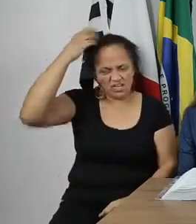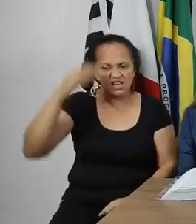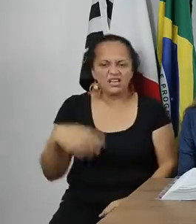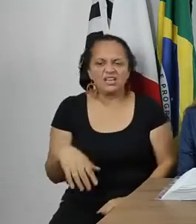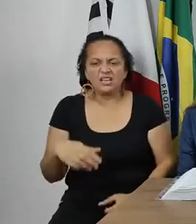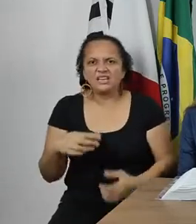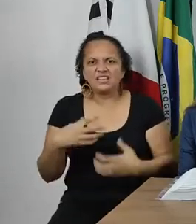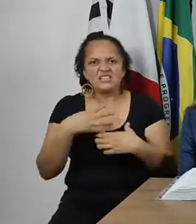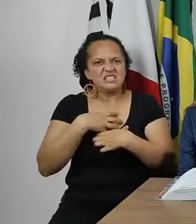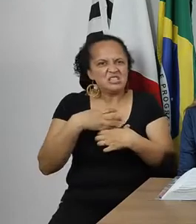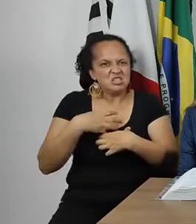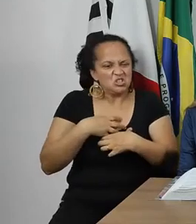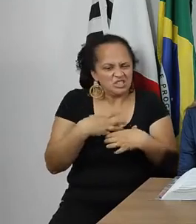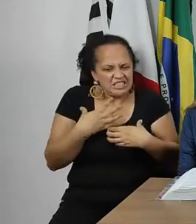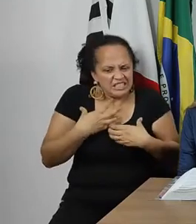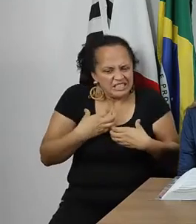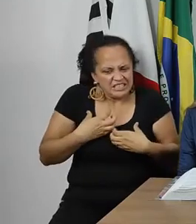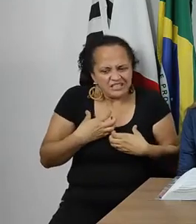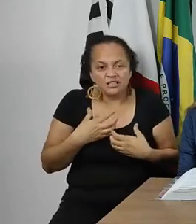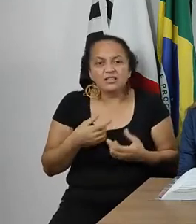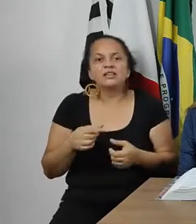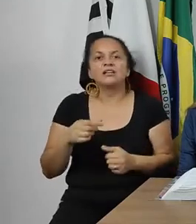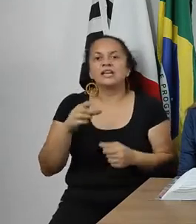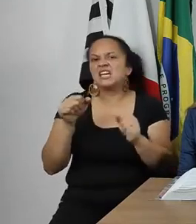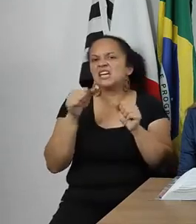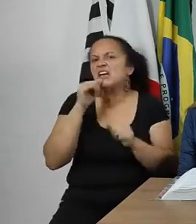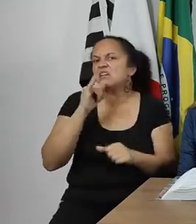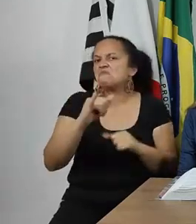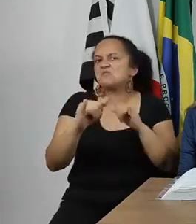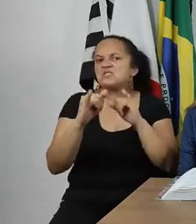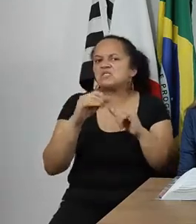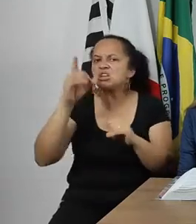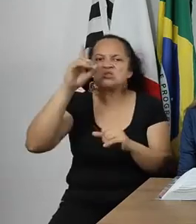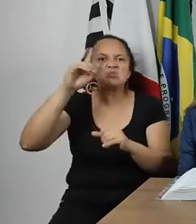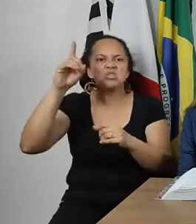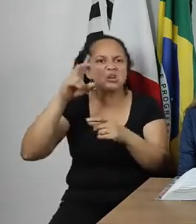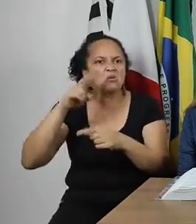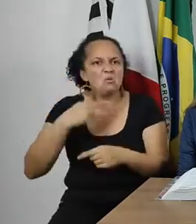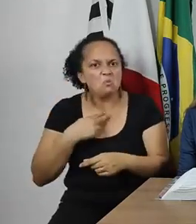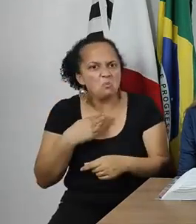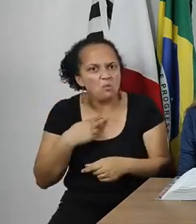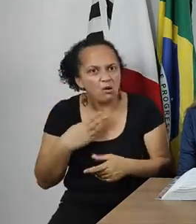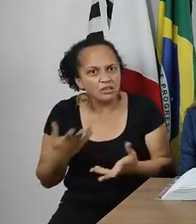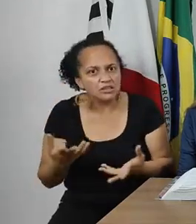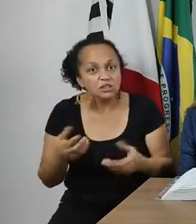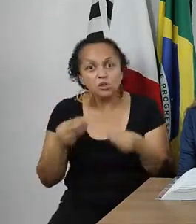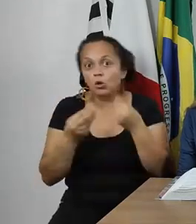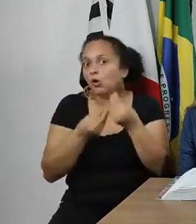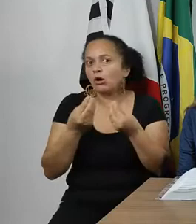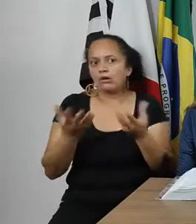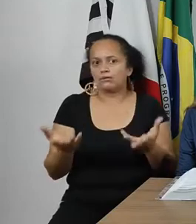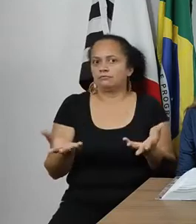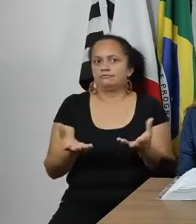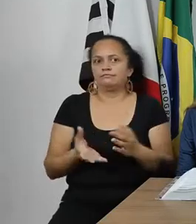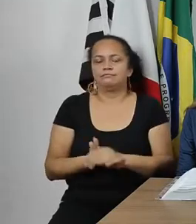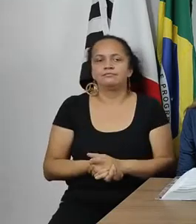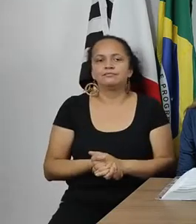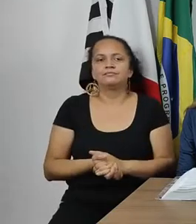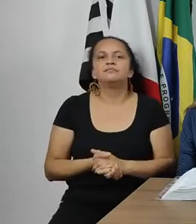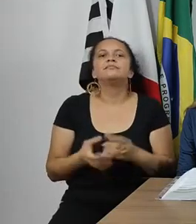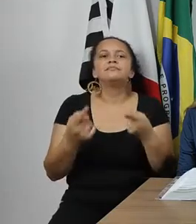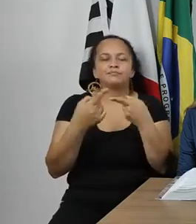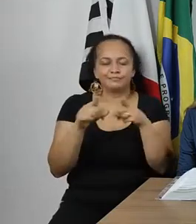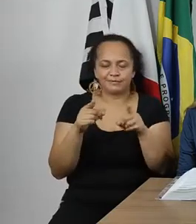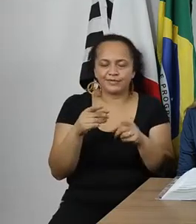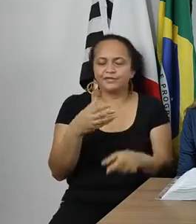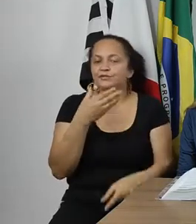nação, humilhando o próprio Deus, porque ele dizia que Deus não poderia salvá-los das mãos deles. Mas muitas vezes ele